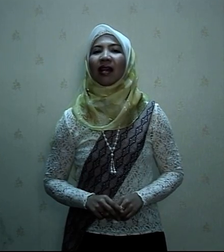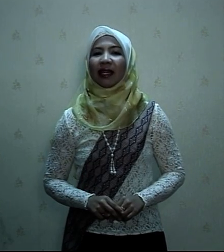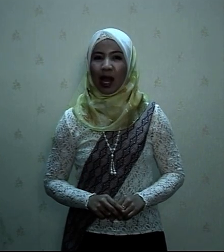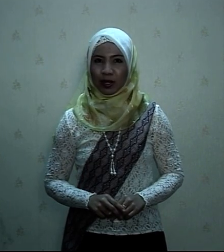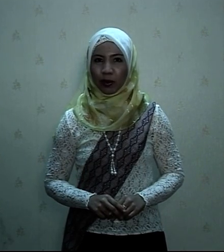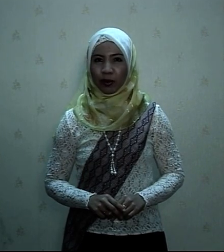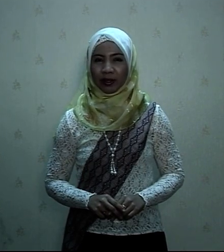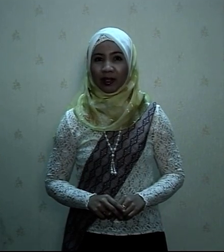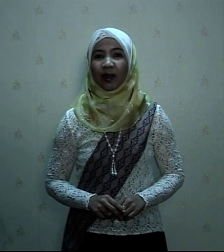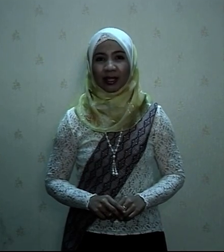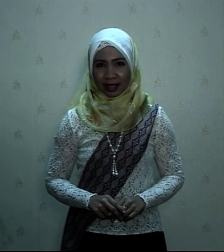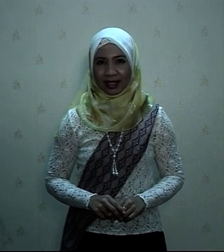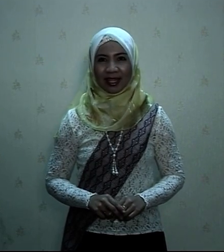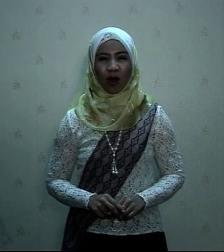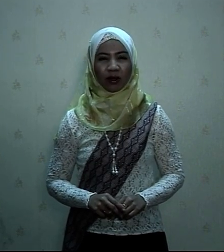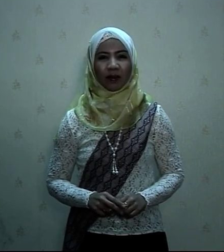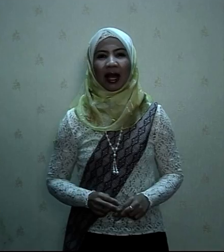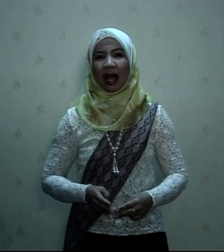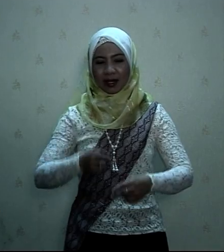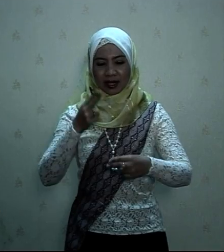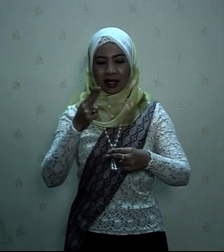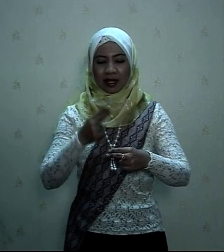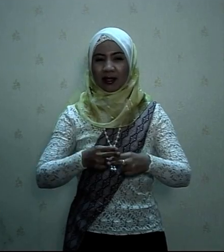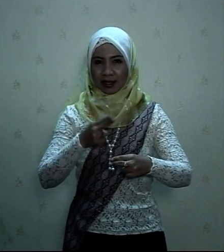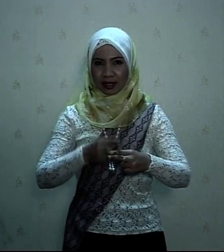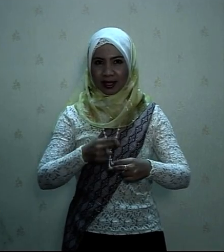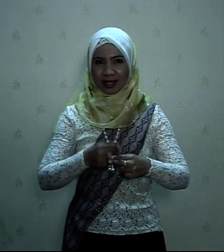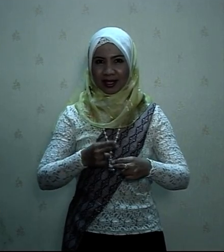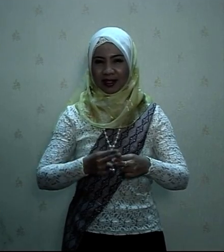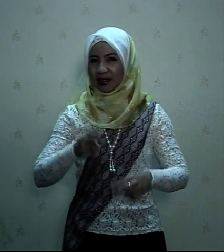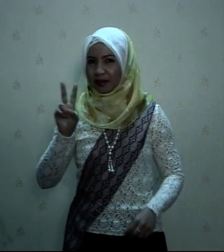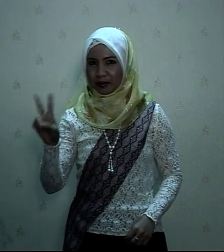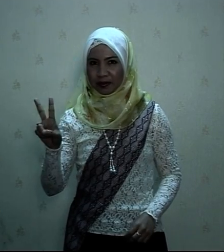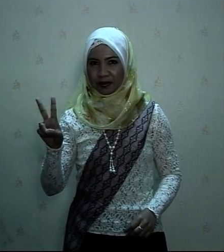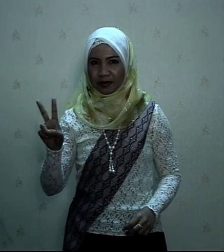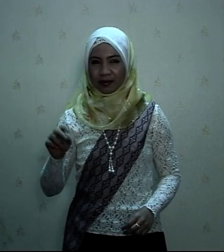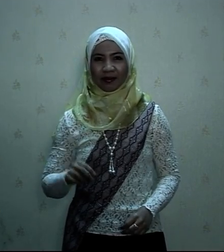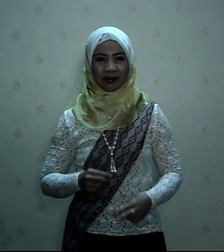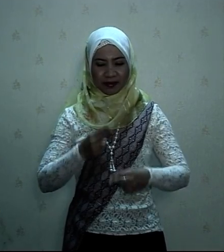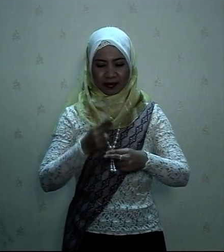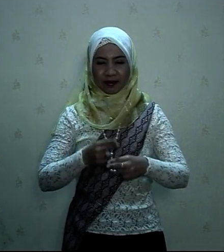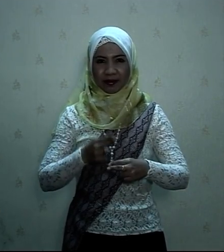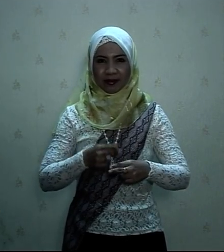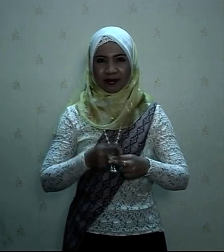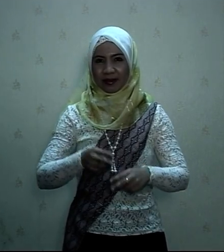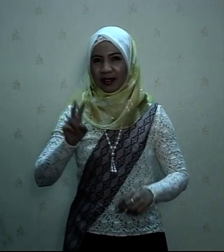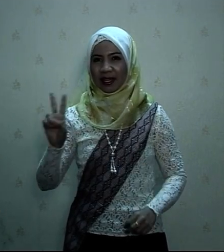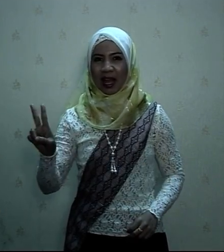นามสกุลก็คือชื่อที่2ใช่ไหมคะชื่อค่ะภาษ